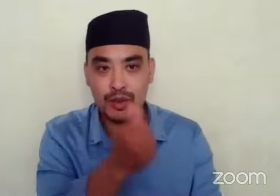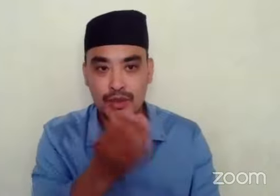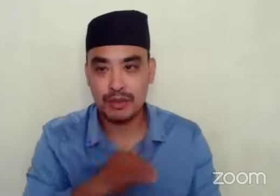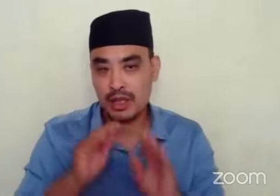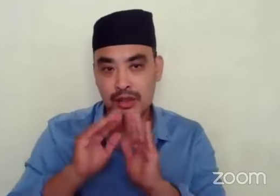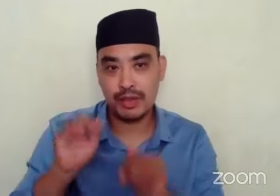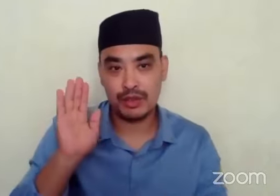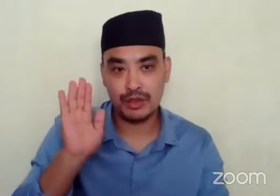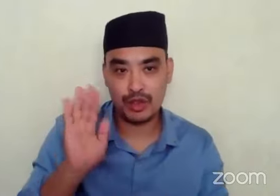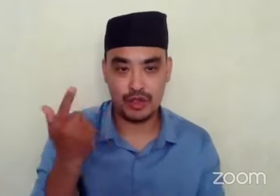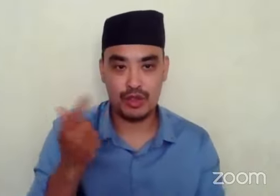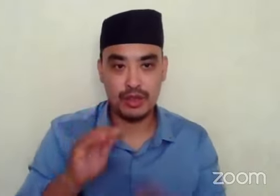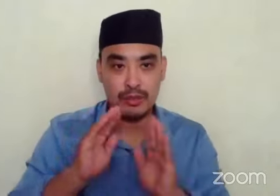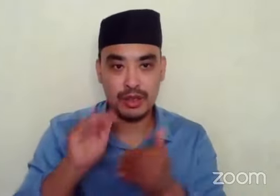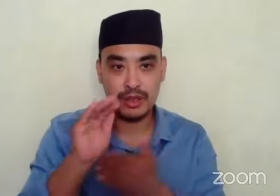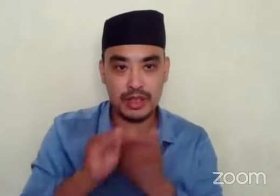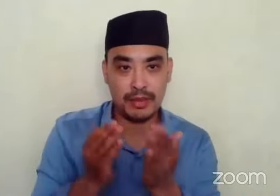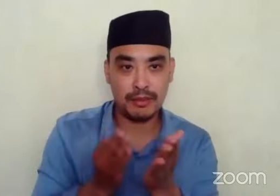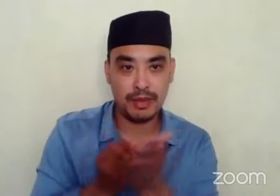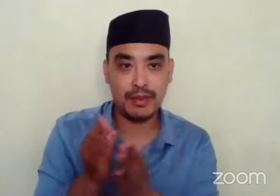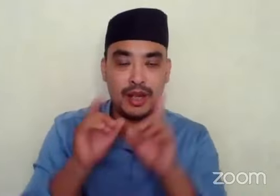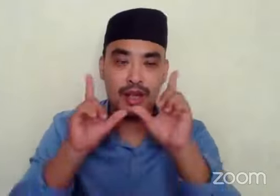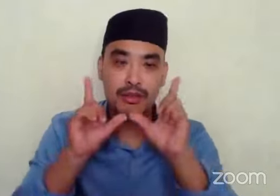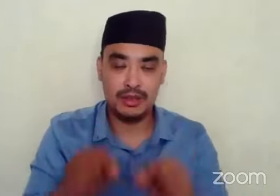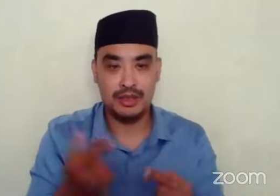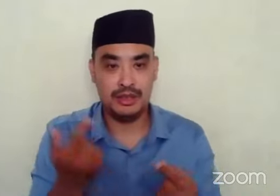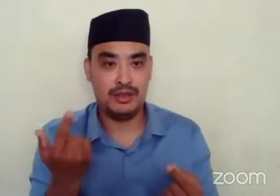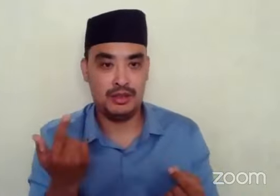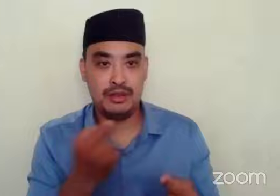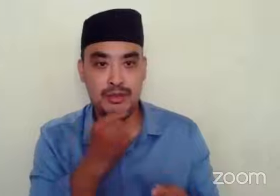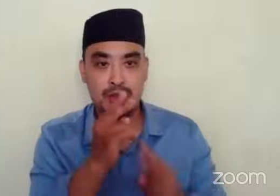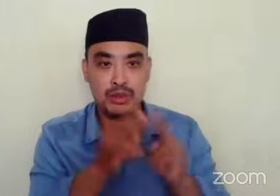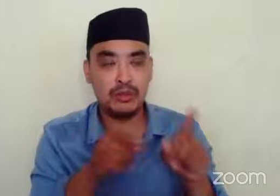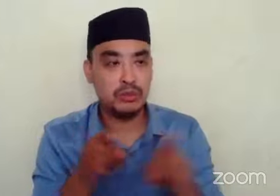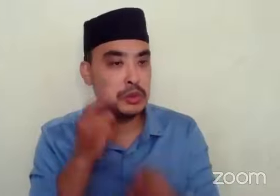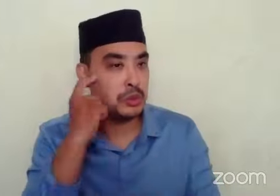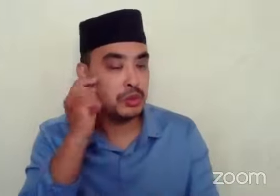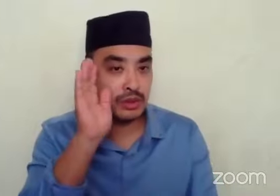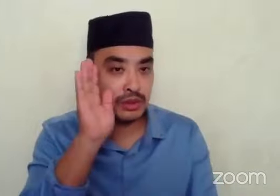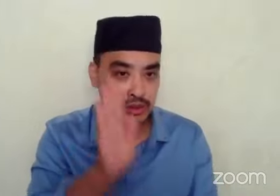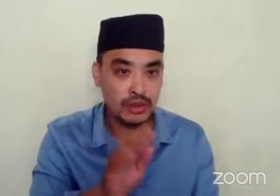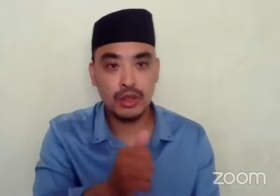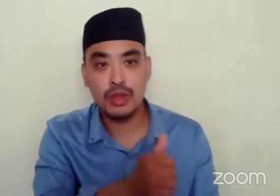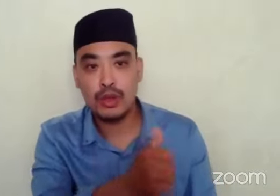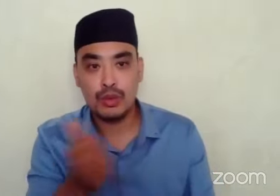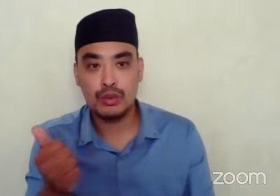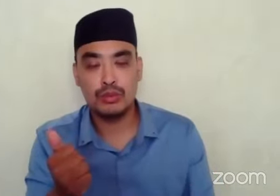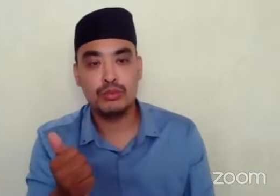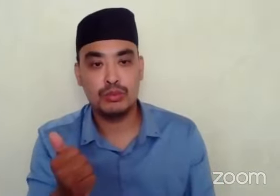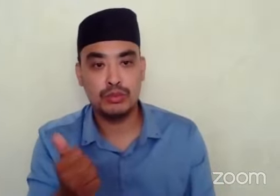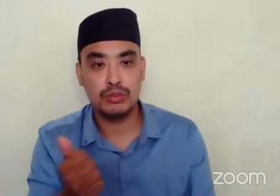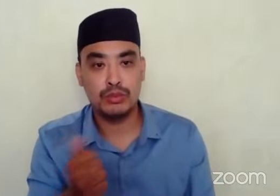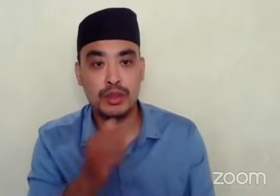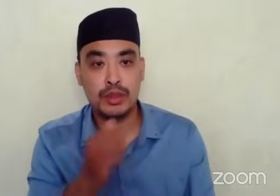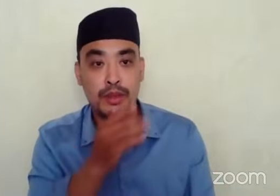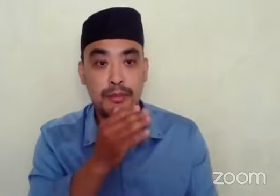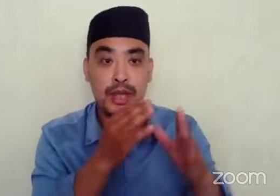हुन्, भिन्नै प्रकारले व्यवहार गर्नुपर्छ भन्ने खालको सोचहरू छ। अनि अर्कोतिर के छ भने विवाह भइहाले